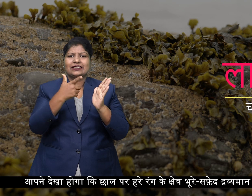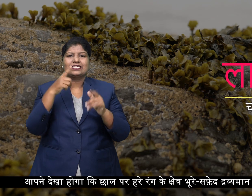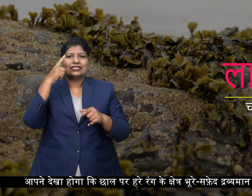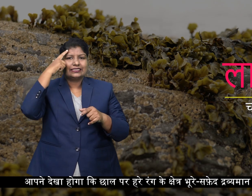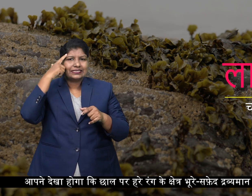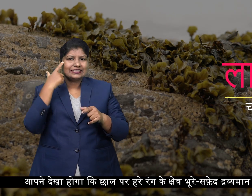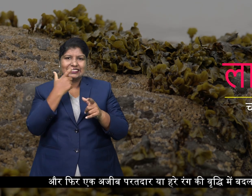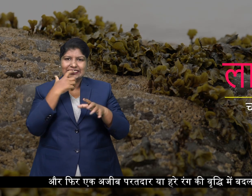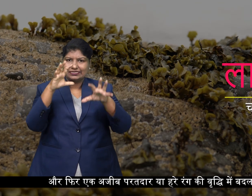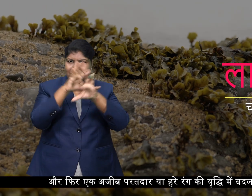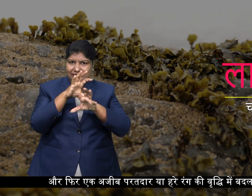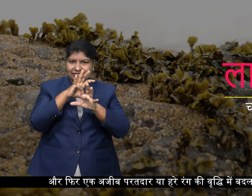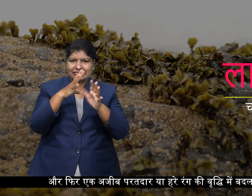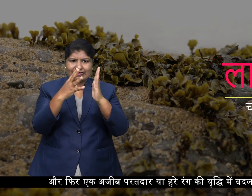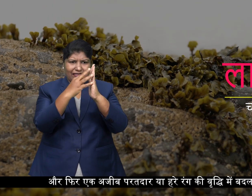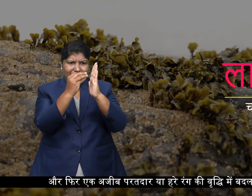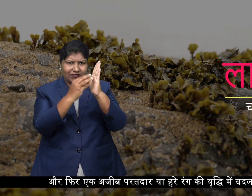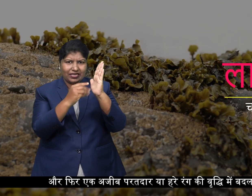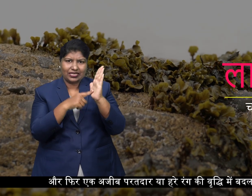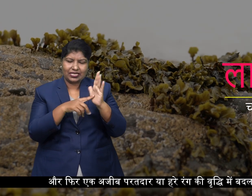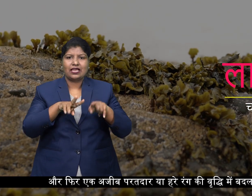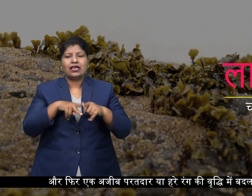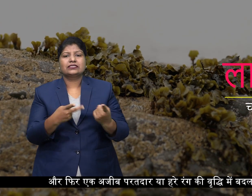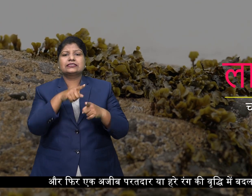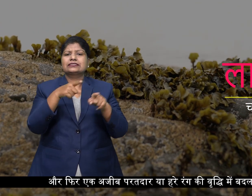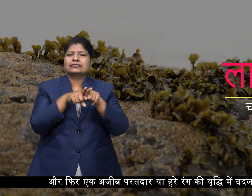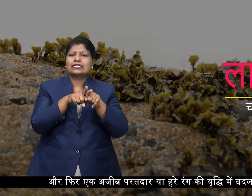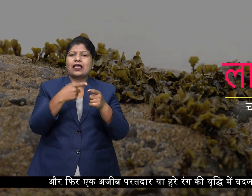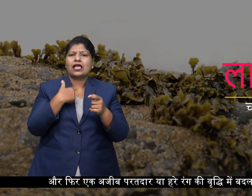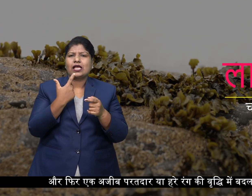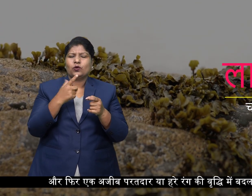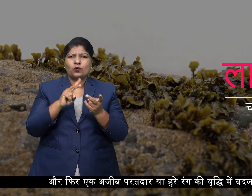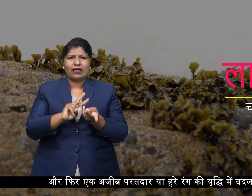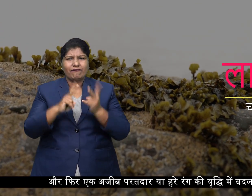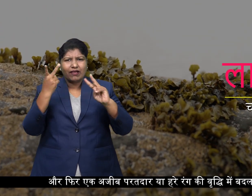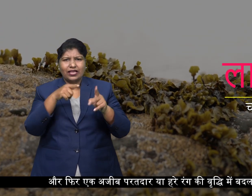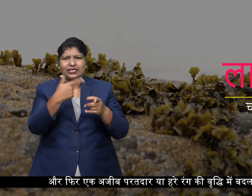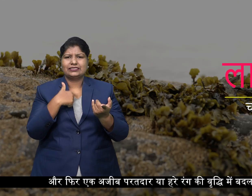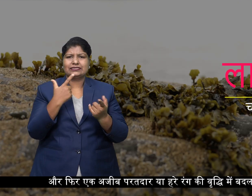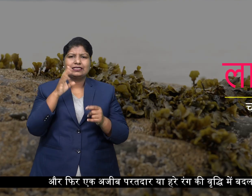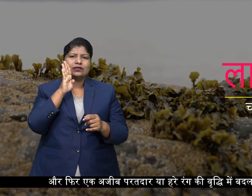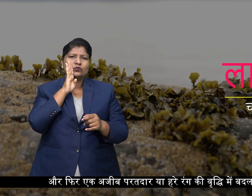हैं और फिर एक अजीब परतदार या हरे रंग की वृद्धि में बदल जाते